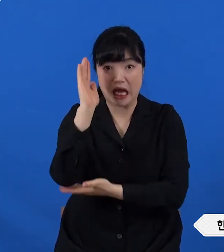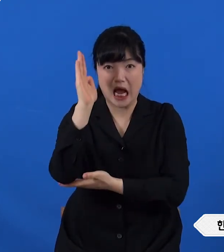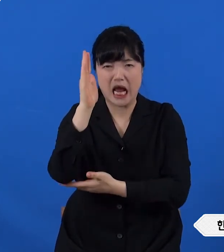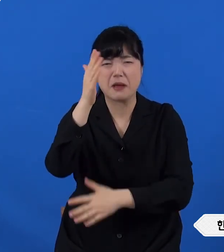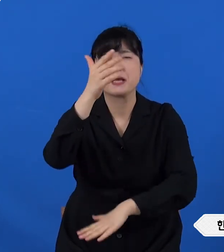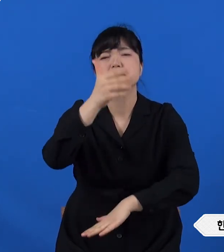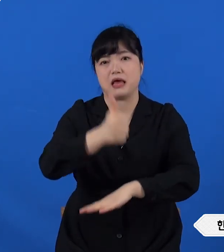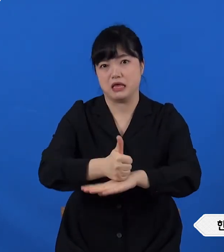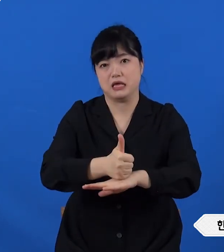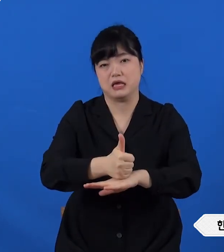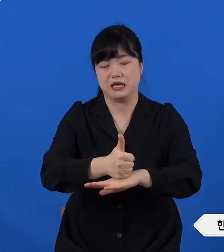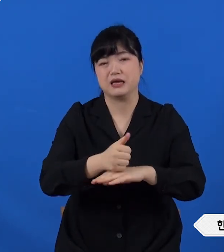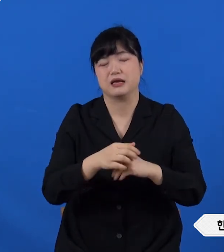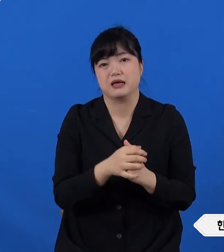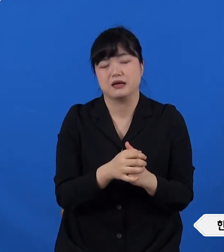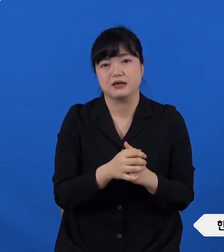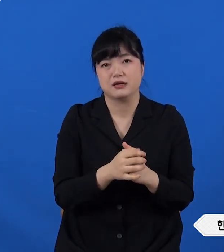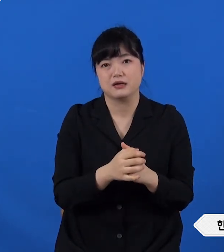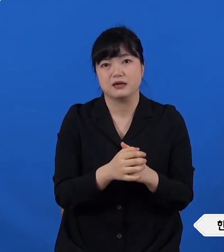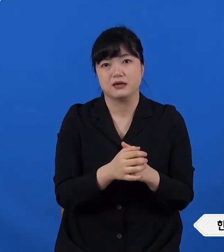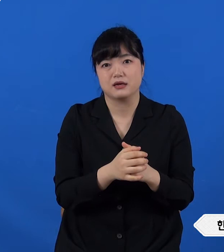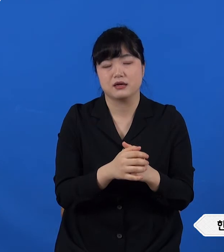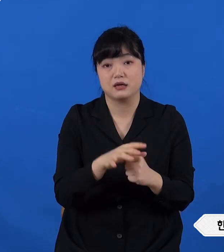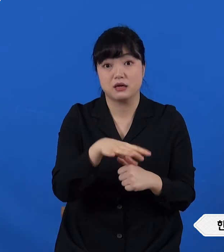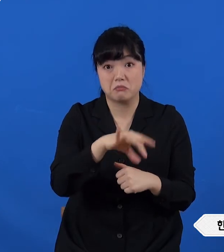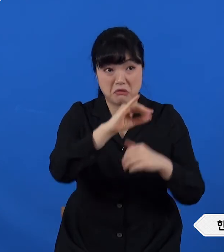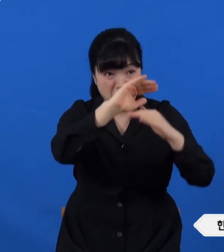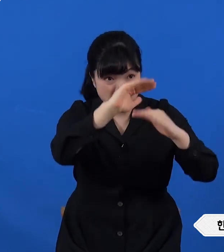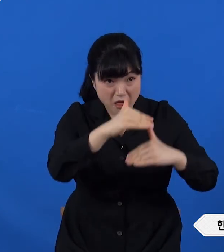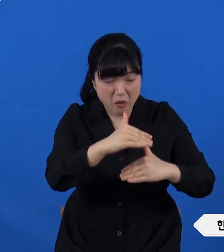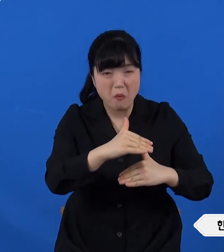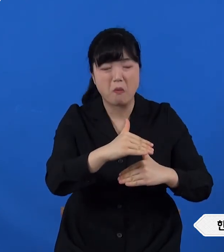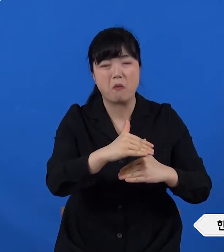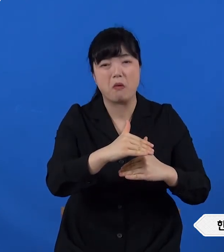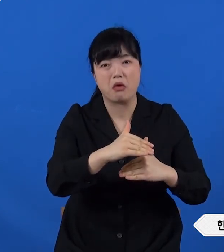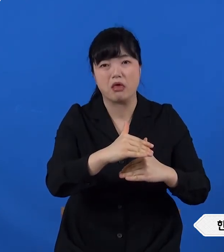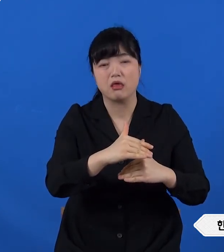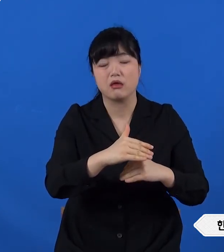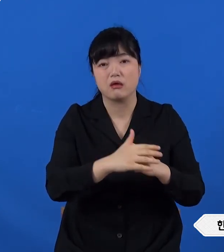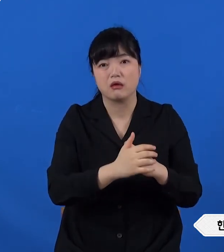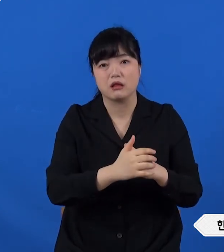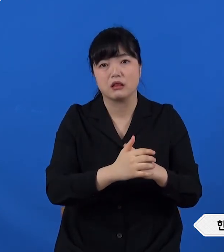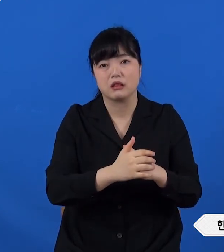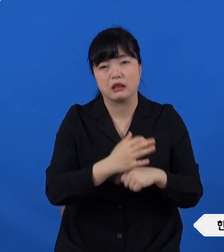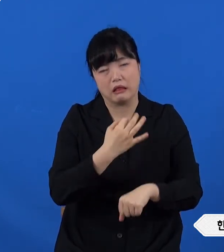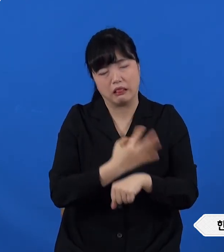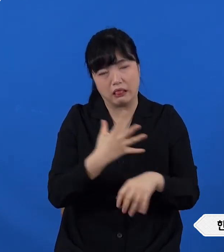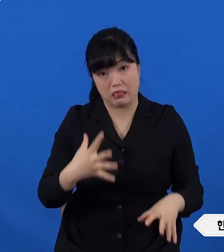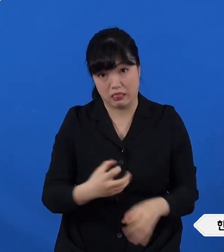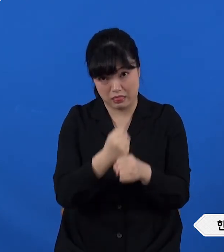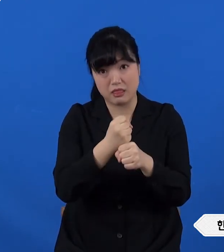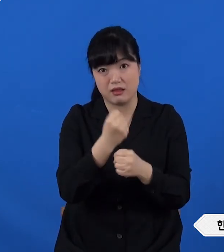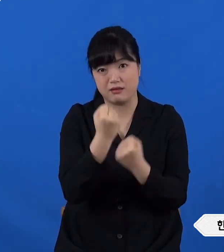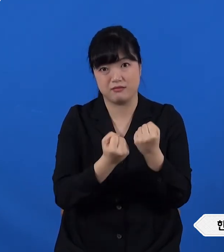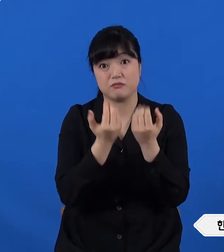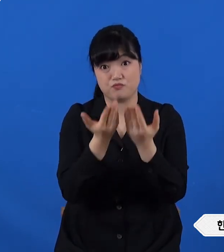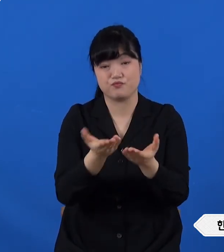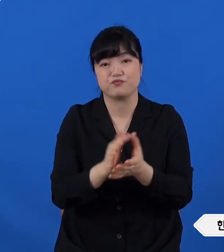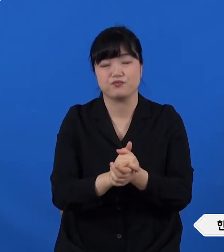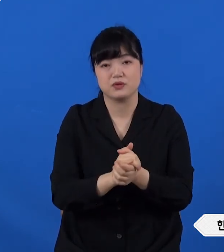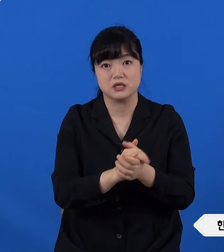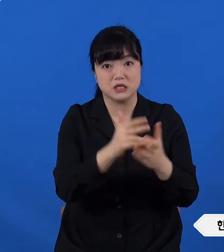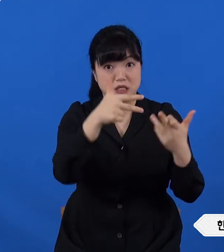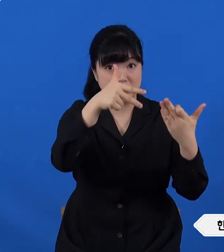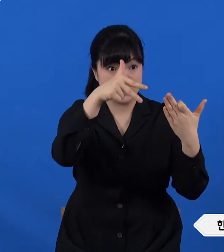마지막 시간인데 먼저 이 끔찍한 스토리를 잠시 말씀을 드리겠습니다.